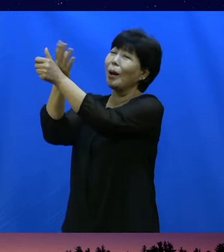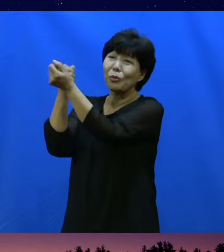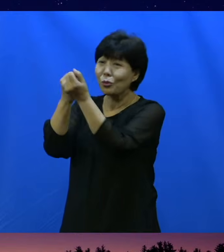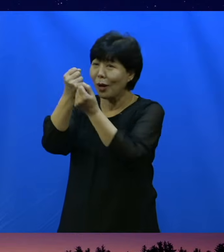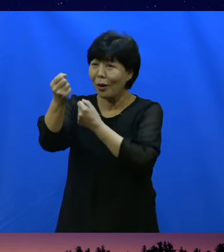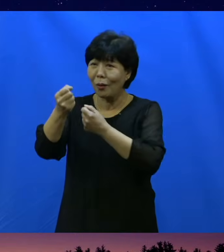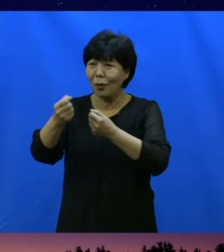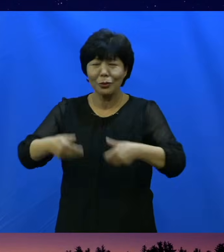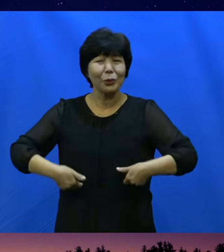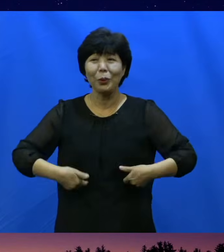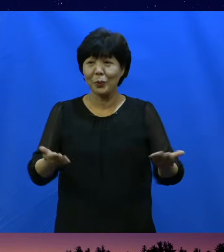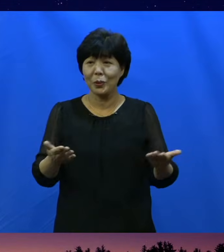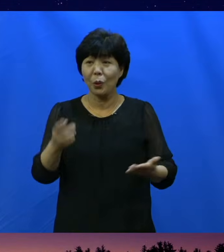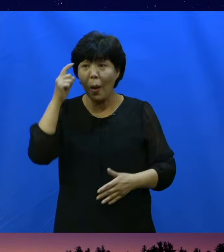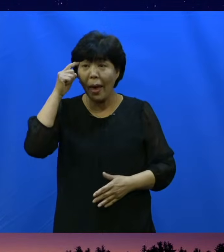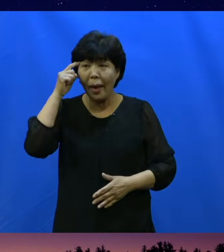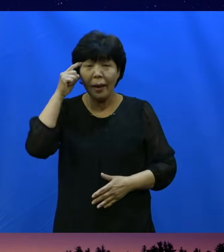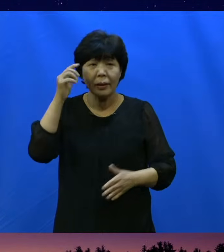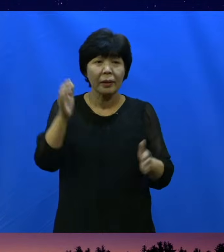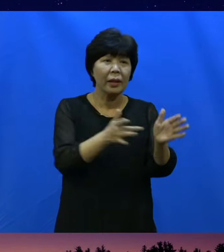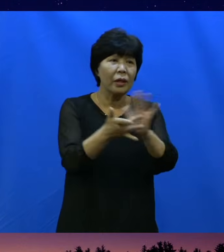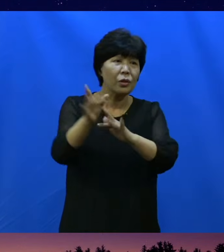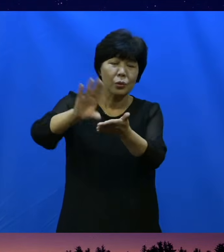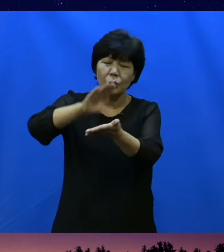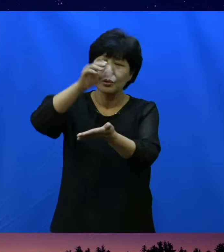십자가의 죽으심으로 우리를 의롭다 하셨기 때문에.